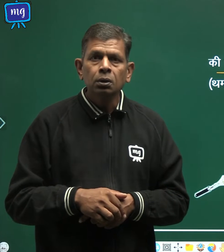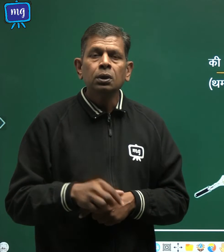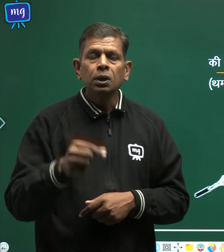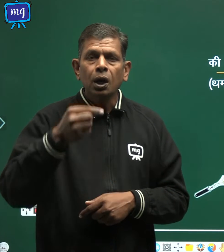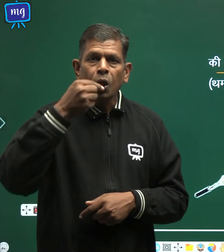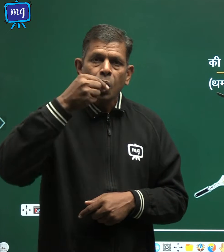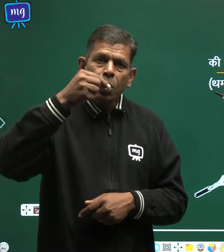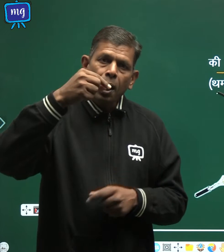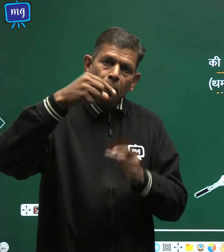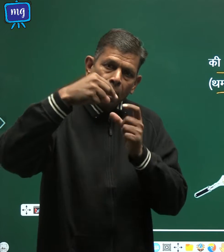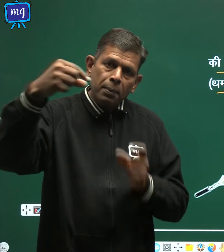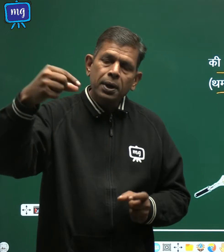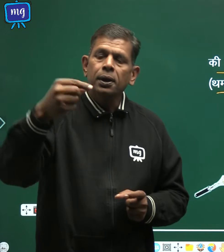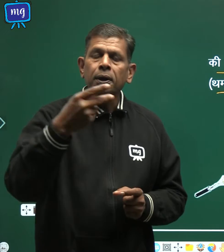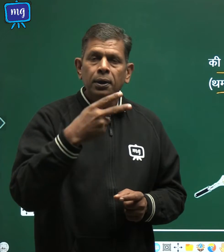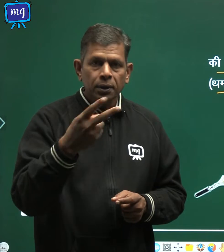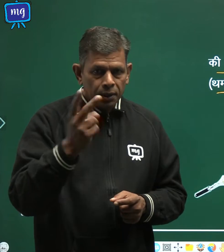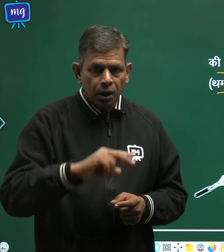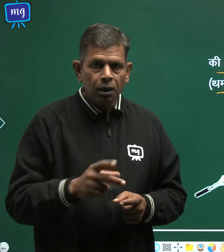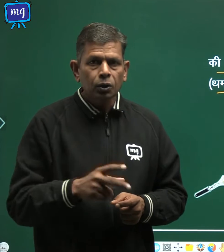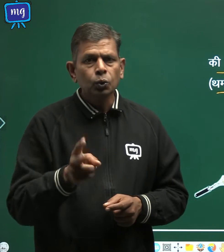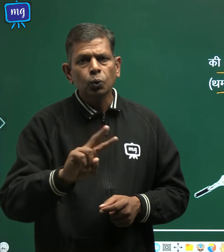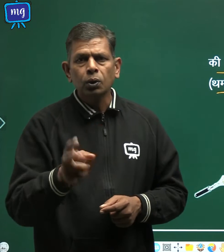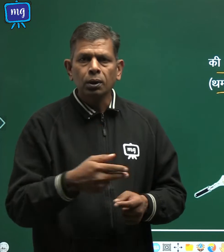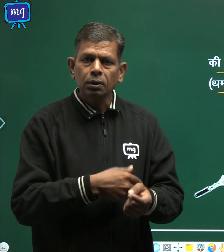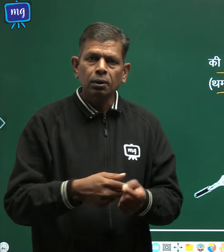तापमापी या थर्मामीटर